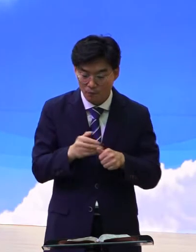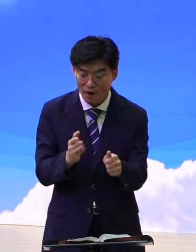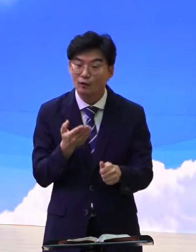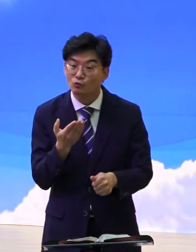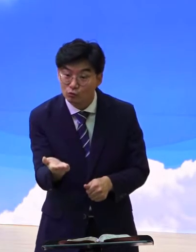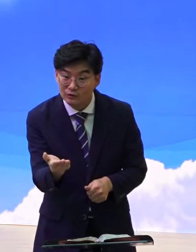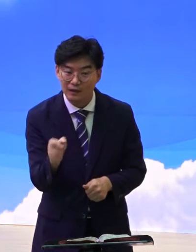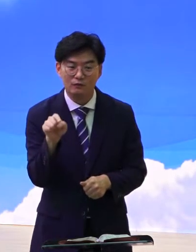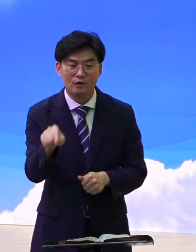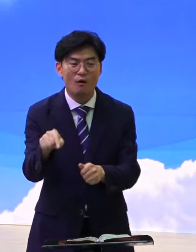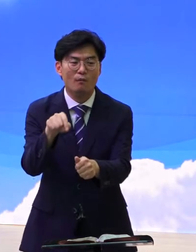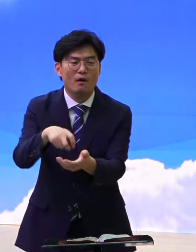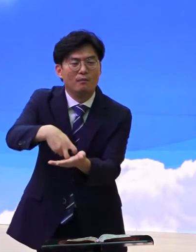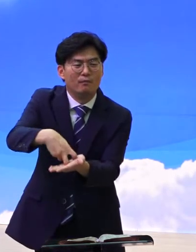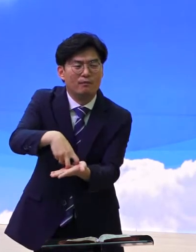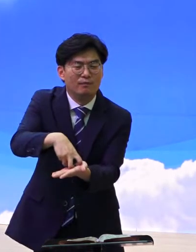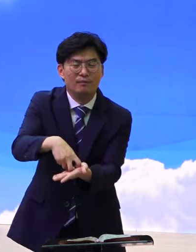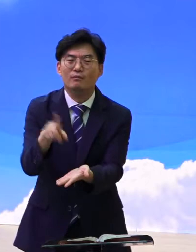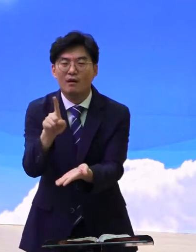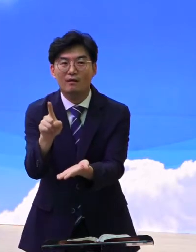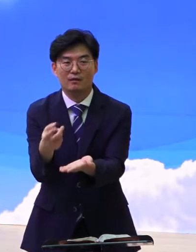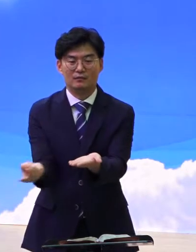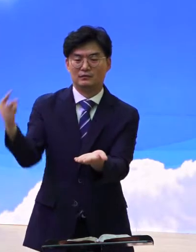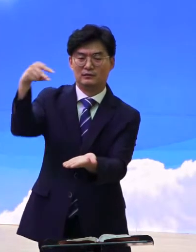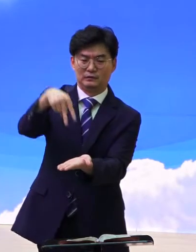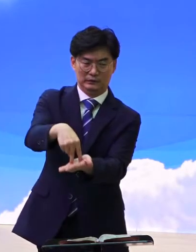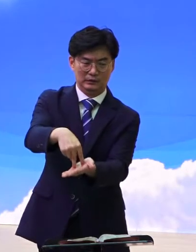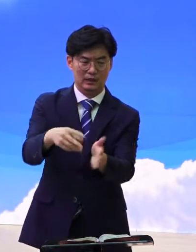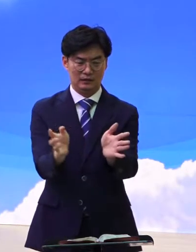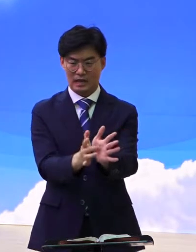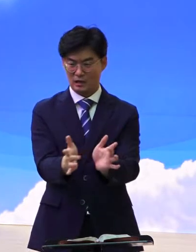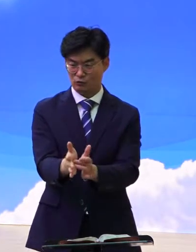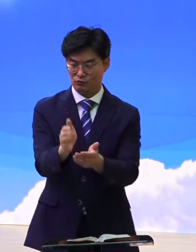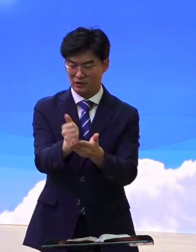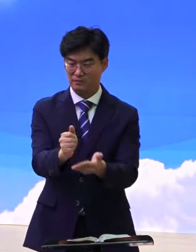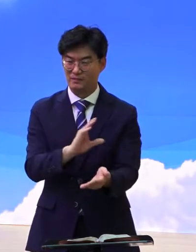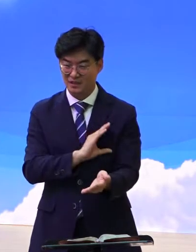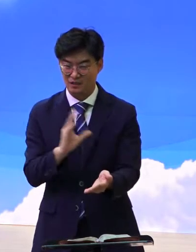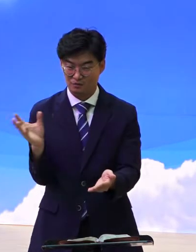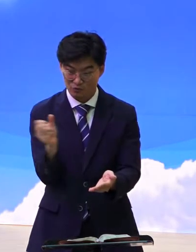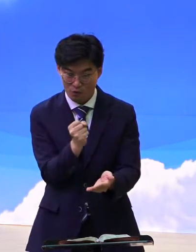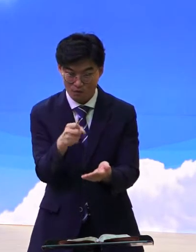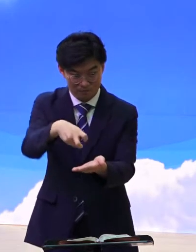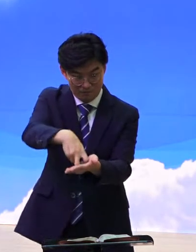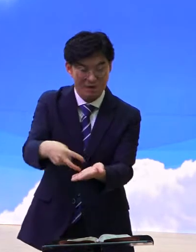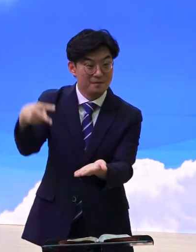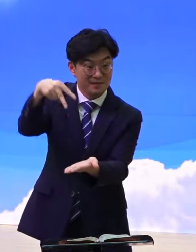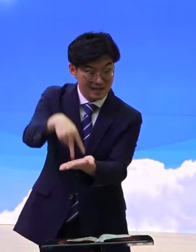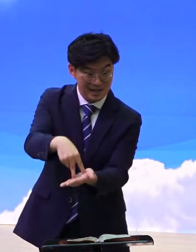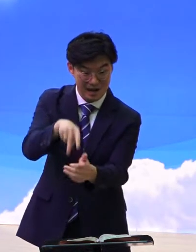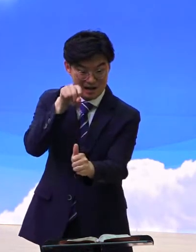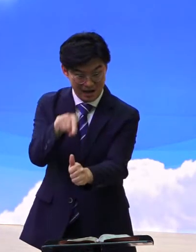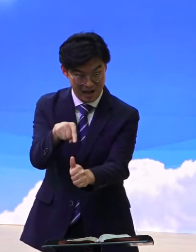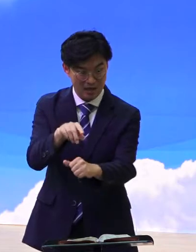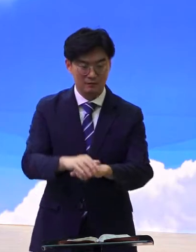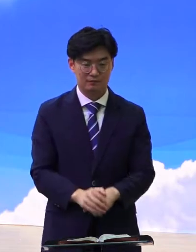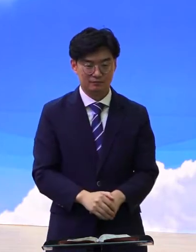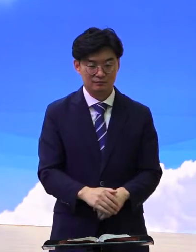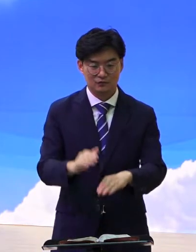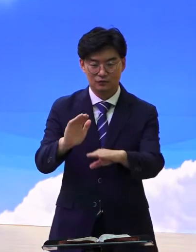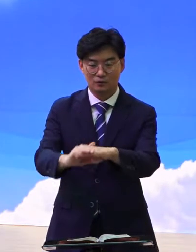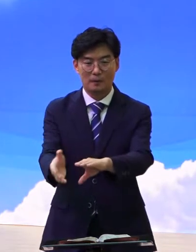일어나 걸으라. 이렇게 예수님의 이름으로 선포하고 이 안전뱅이의 오른손을 잡아서 일으키니까